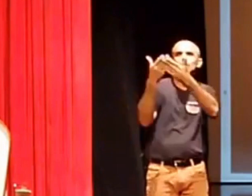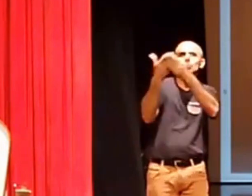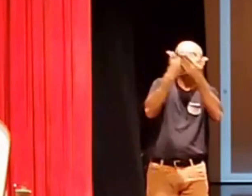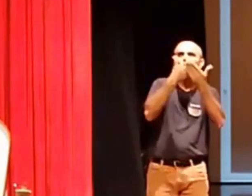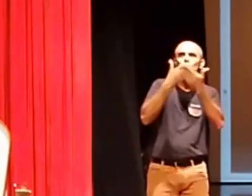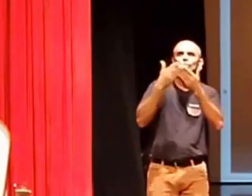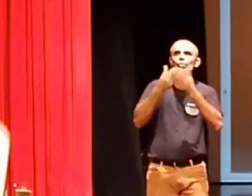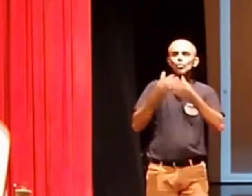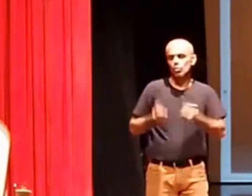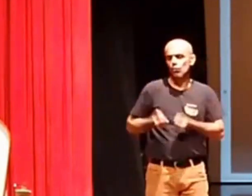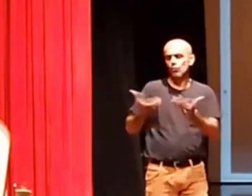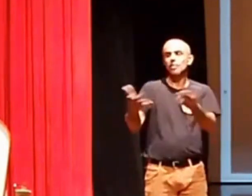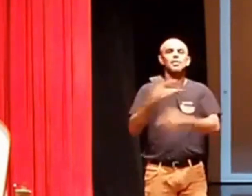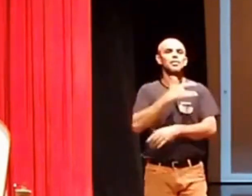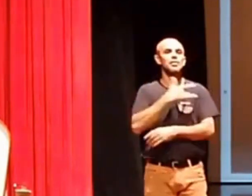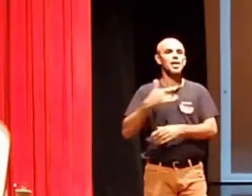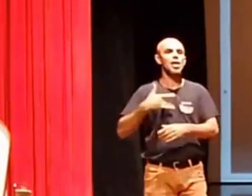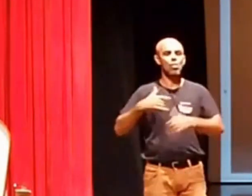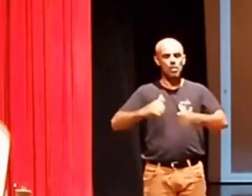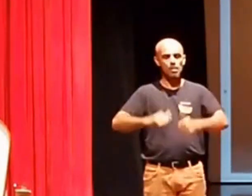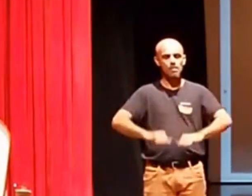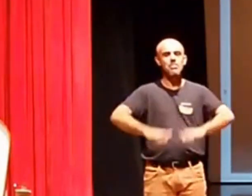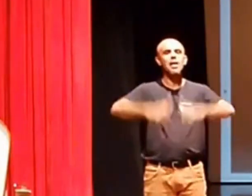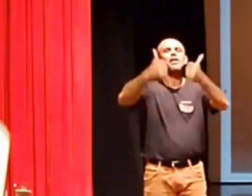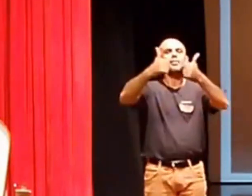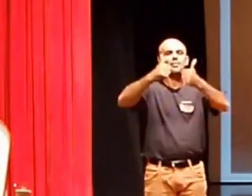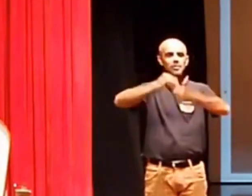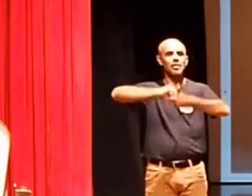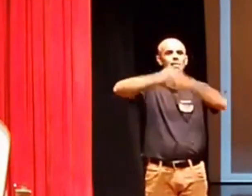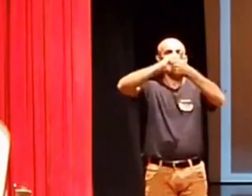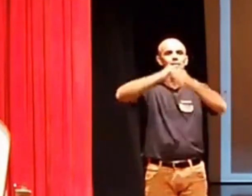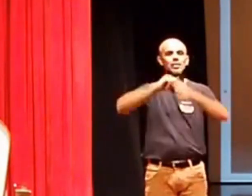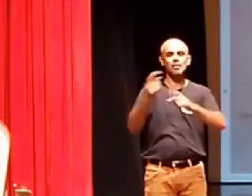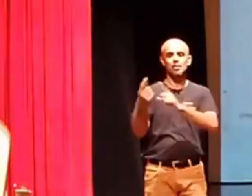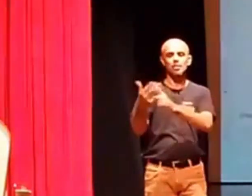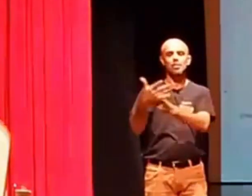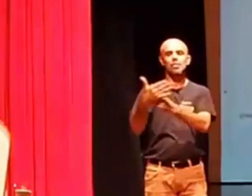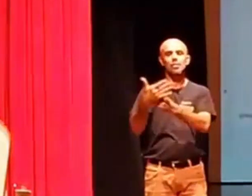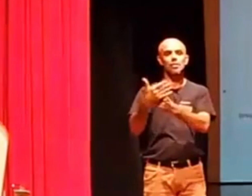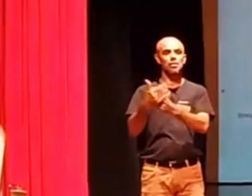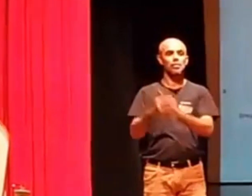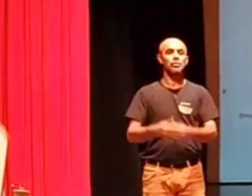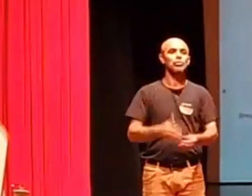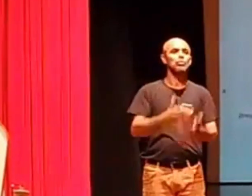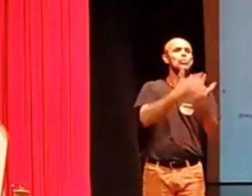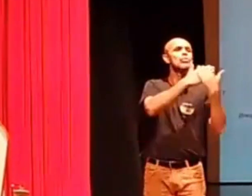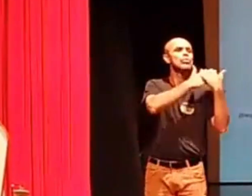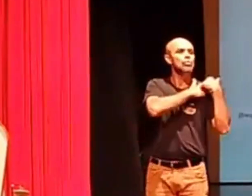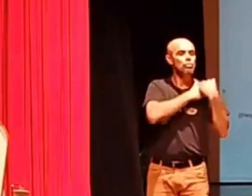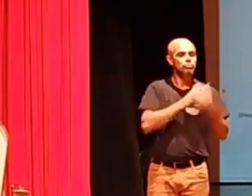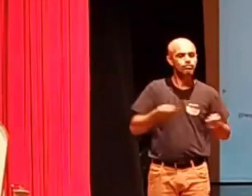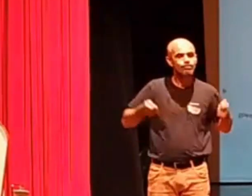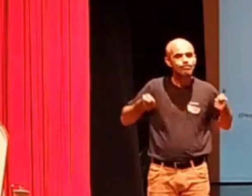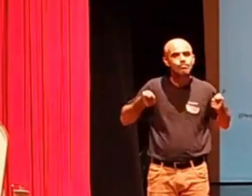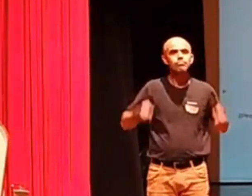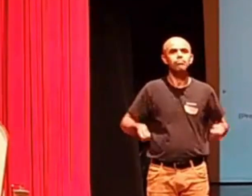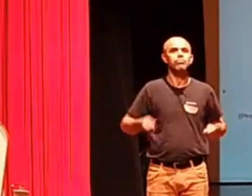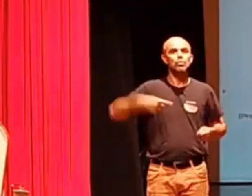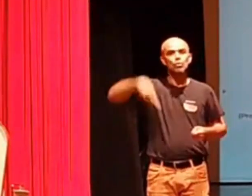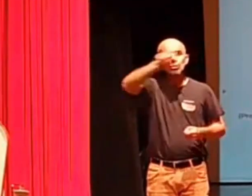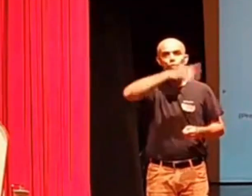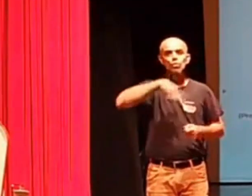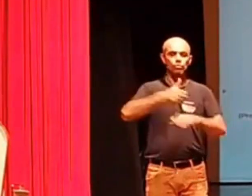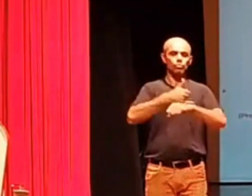oferecer saúde e bem-estar para o seu paciente. Que esse compromisso e esse dever do profissional